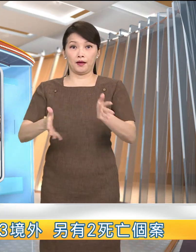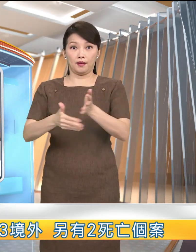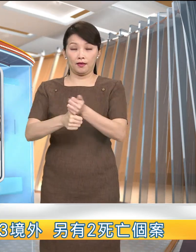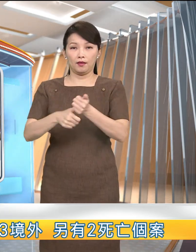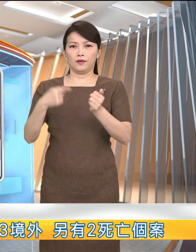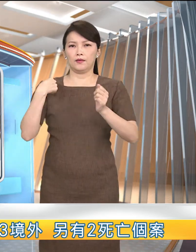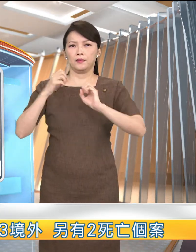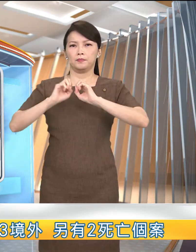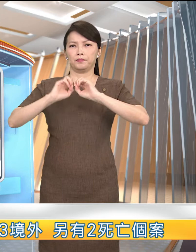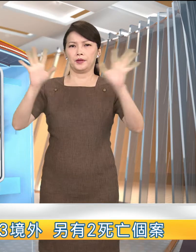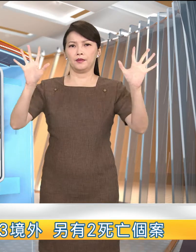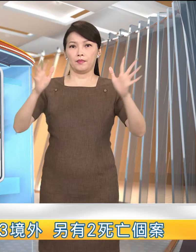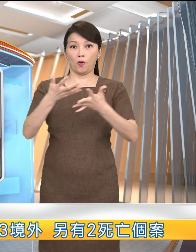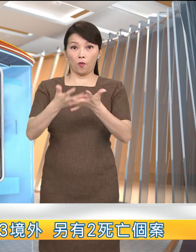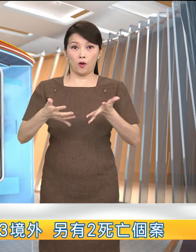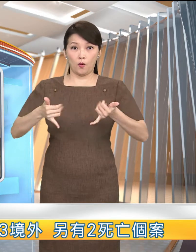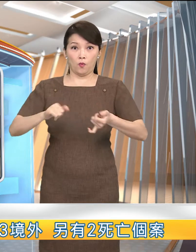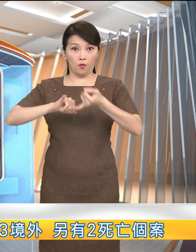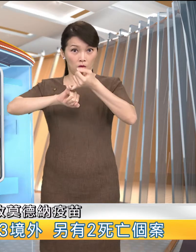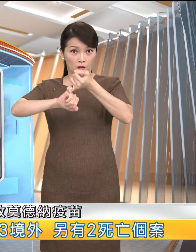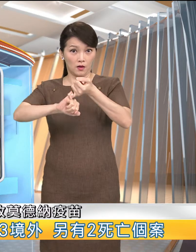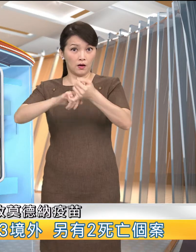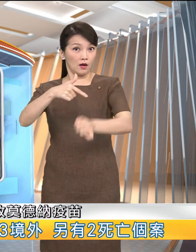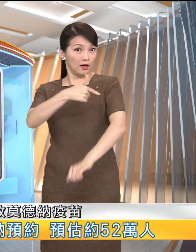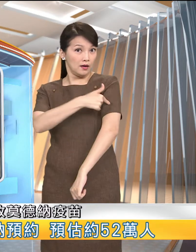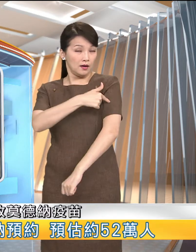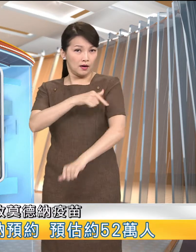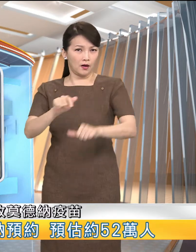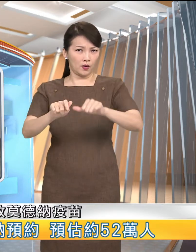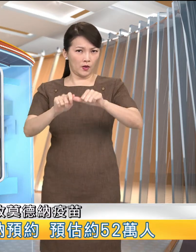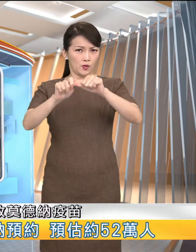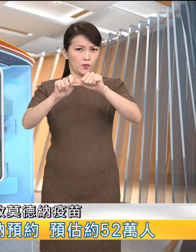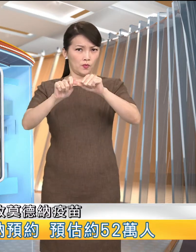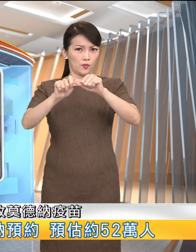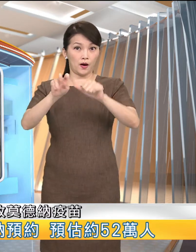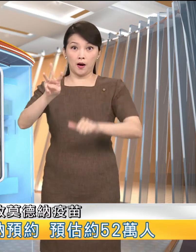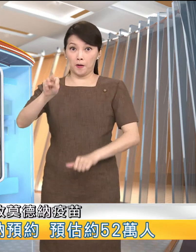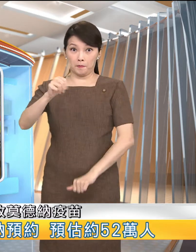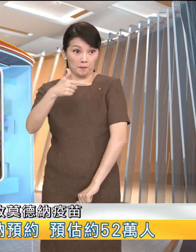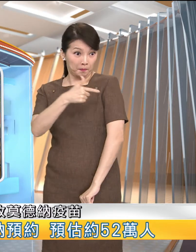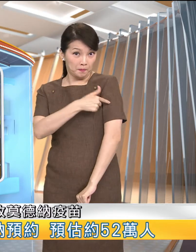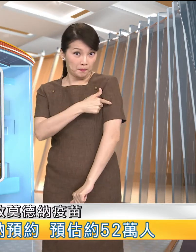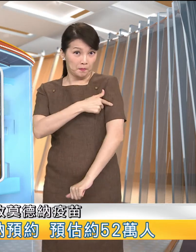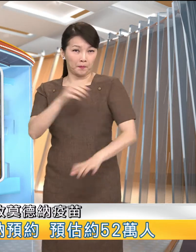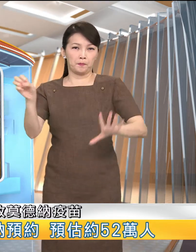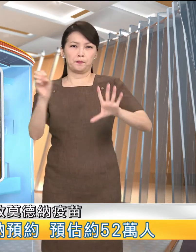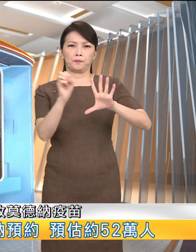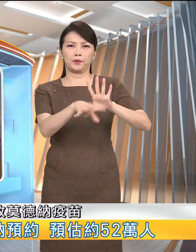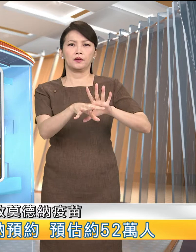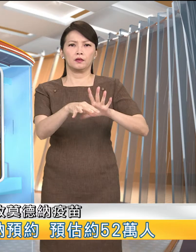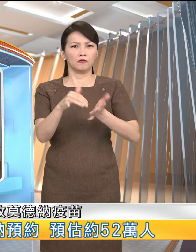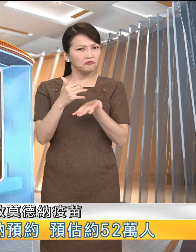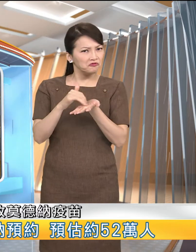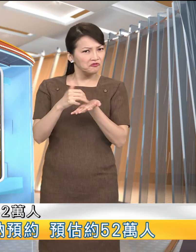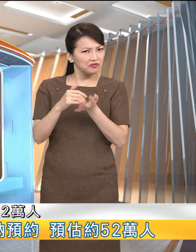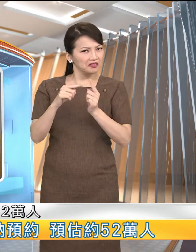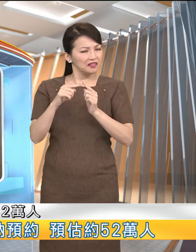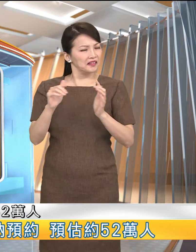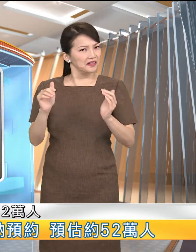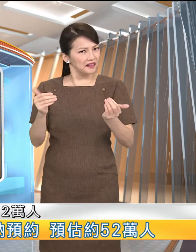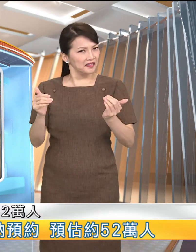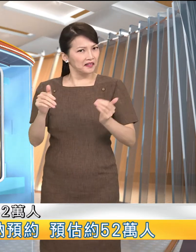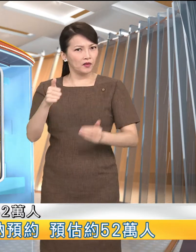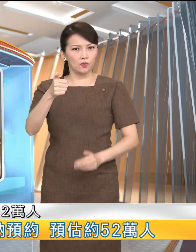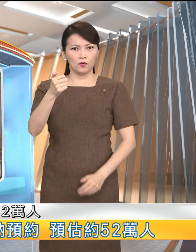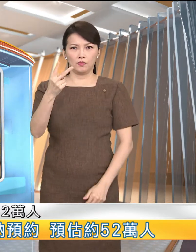挥中心昨天宣布，第五轮预约将开放莫德纳疫苗。预估这一波的人